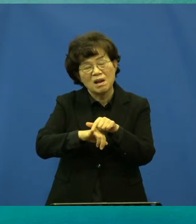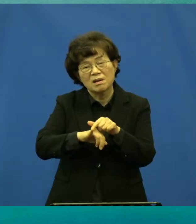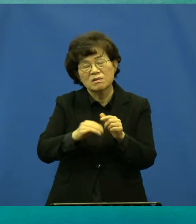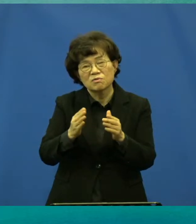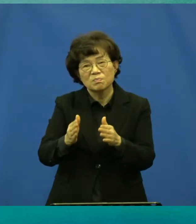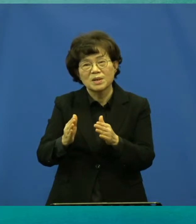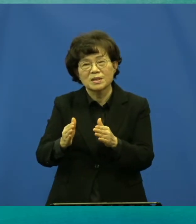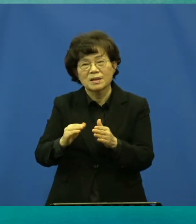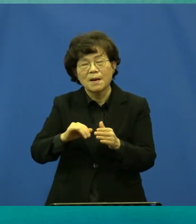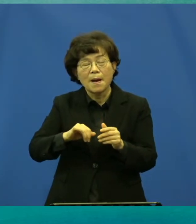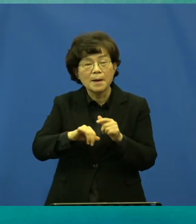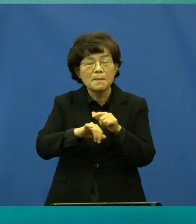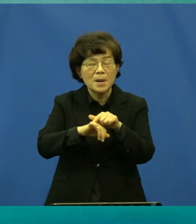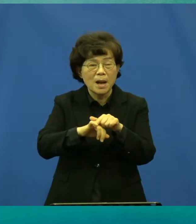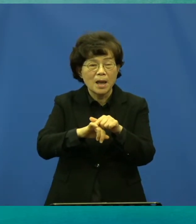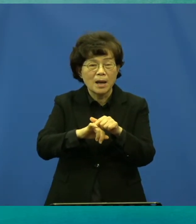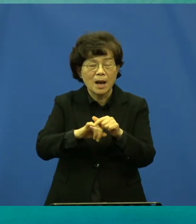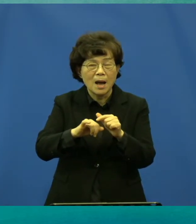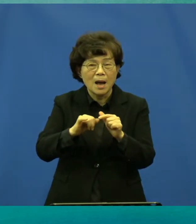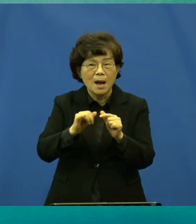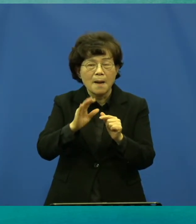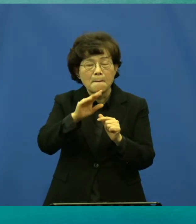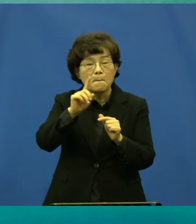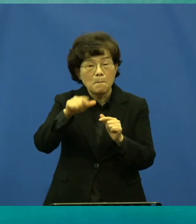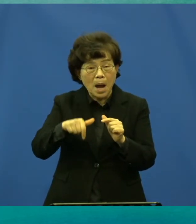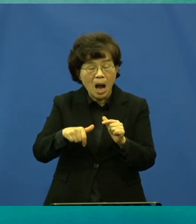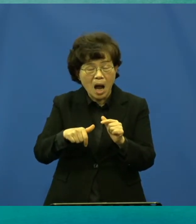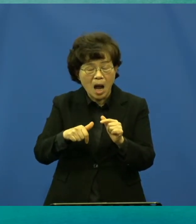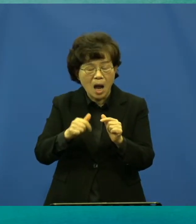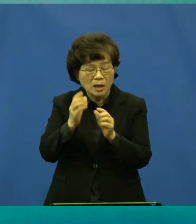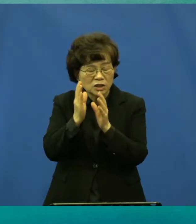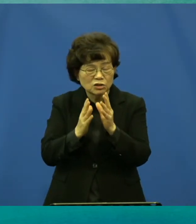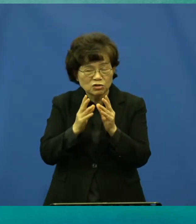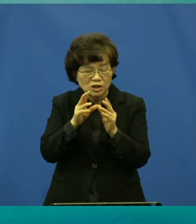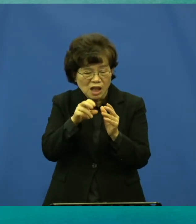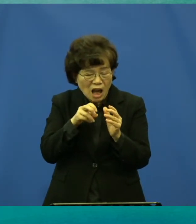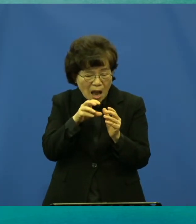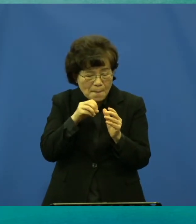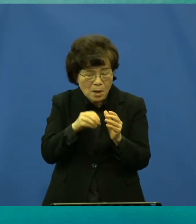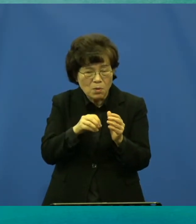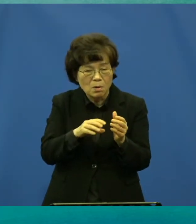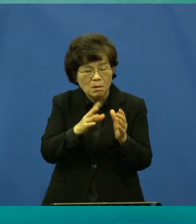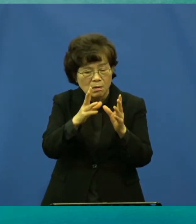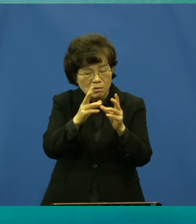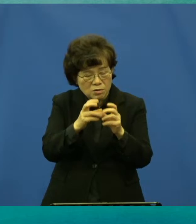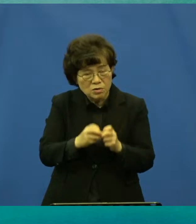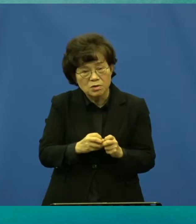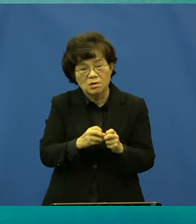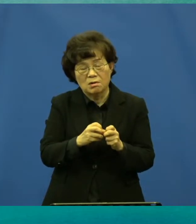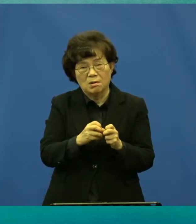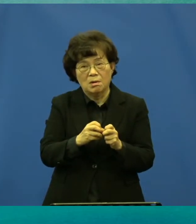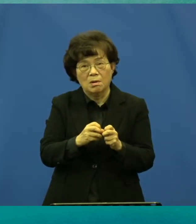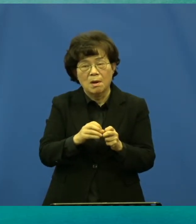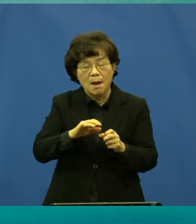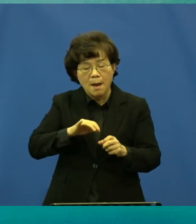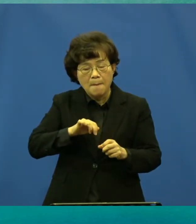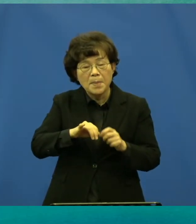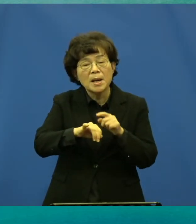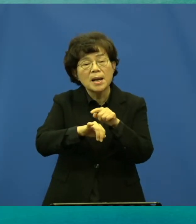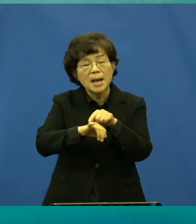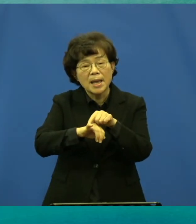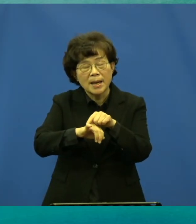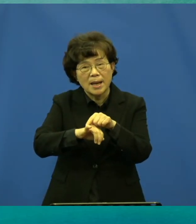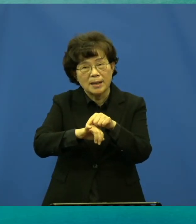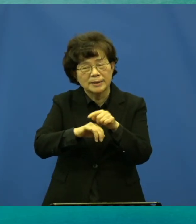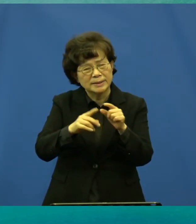그 벌레가 박넝쿨을 갉아먹어 버린 거예요. 시들어 버린 거예요. 이 벌레라는 말은 좀